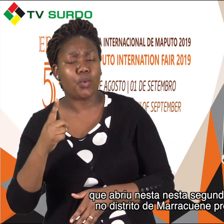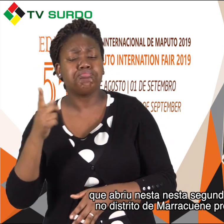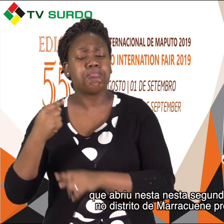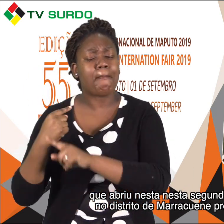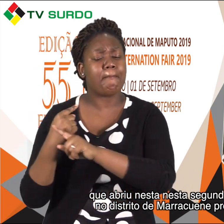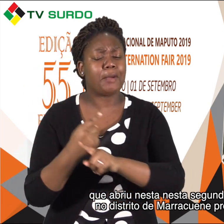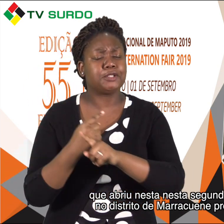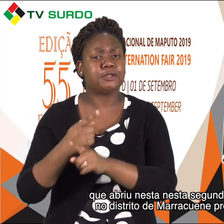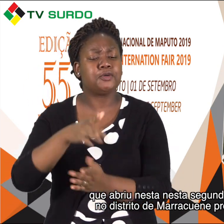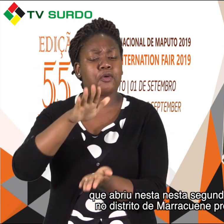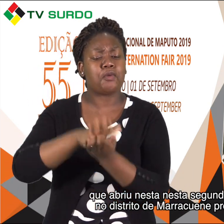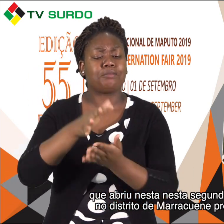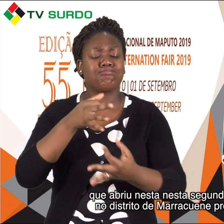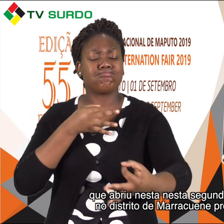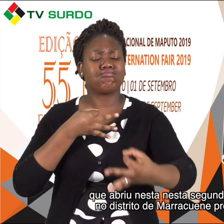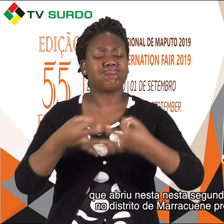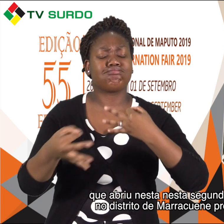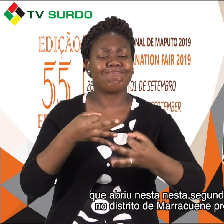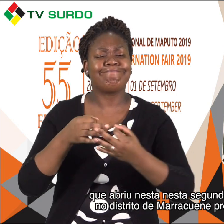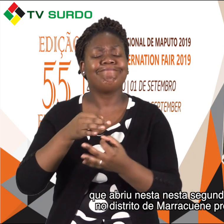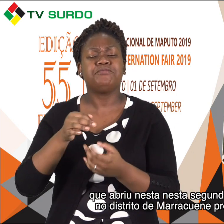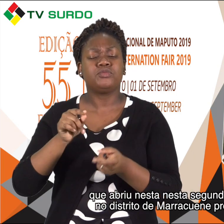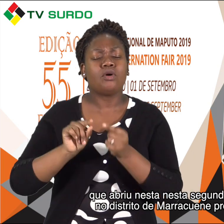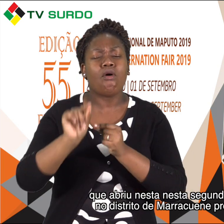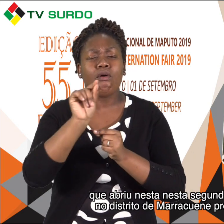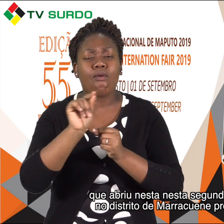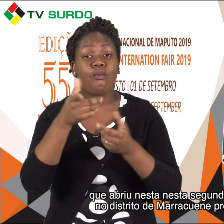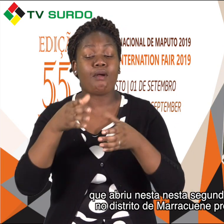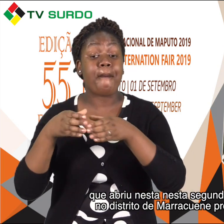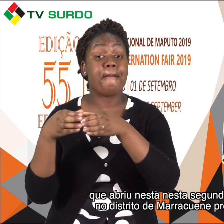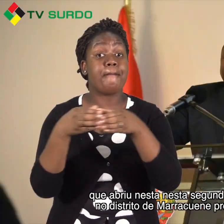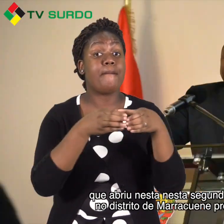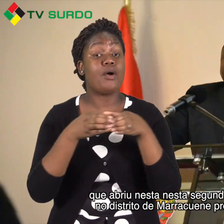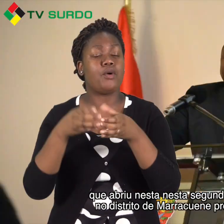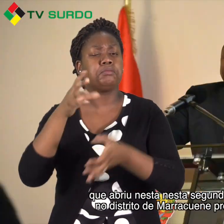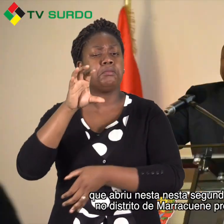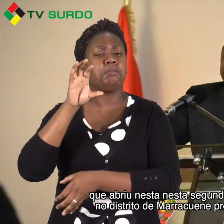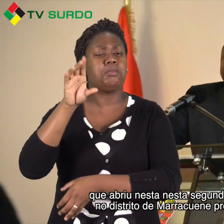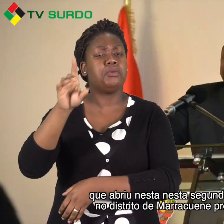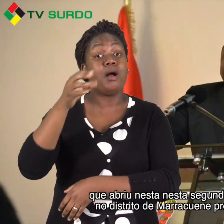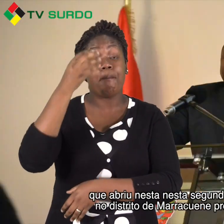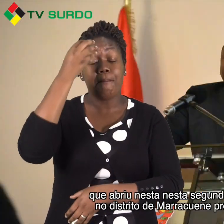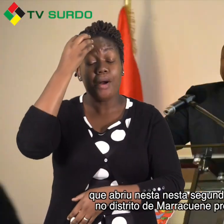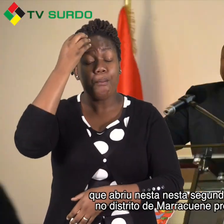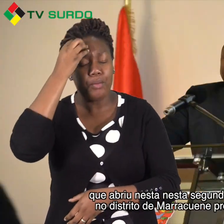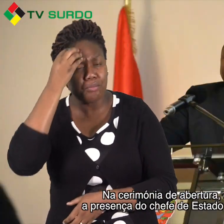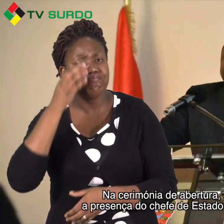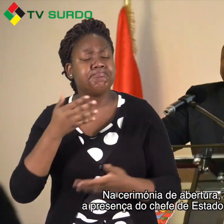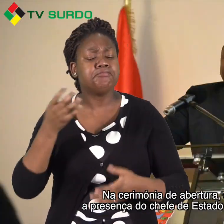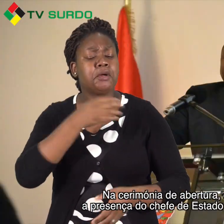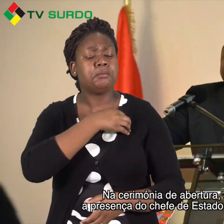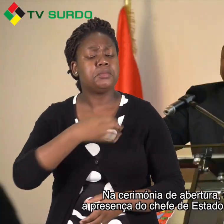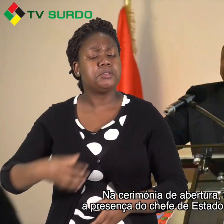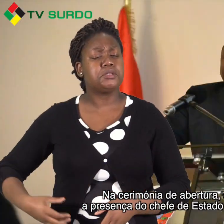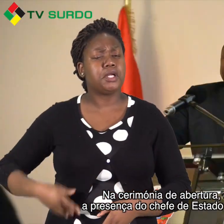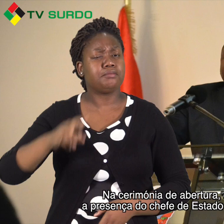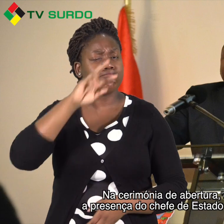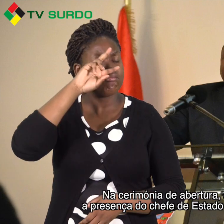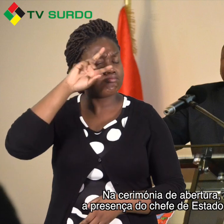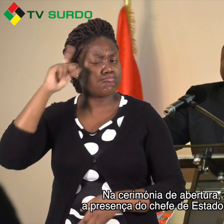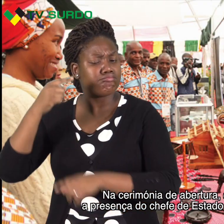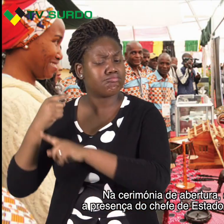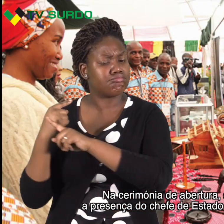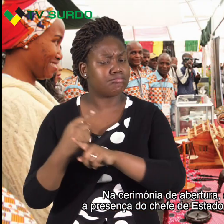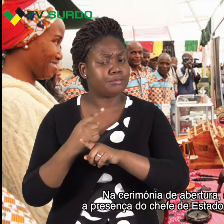que abriu nesta segunda-feira em Ricátia, no distrito de Marroquén, província de Maputo. Na cerimônia de abertura,